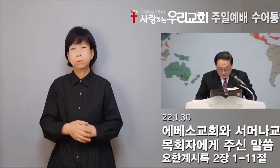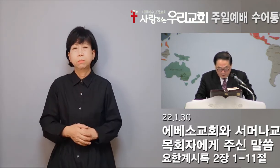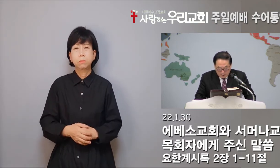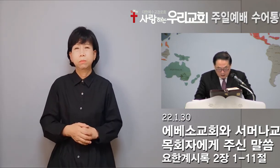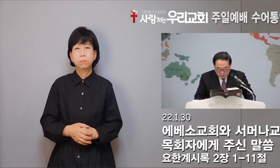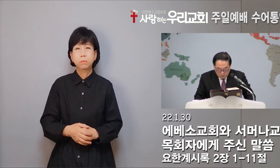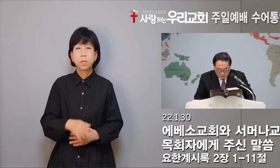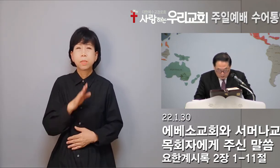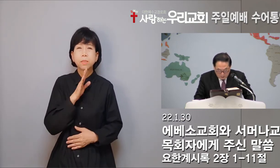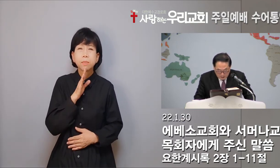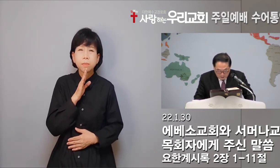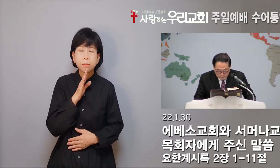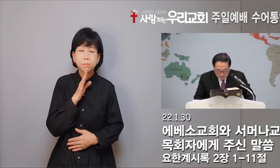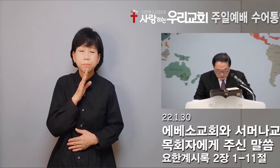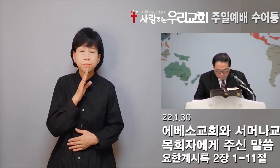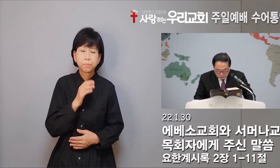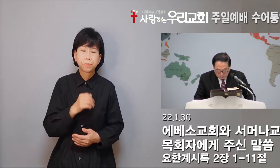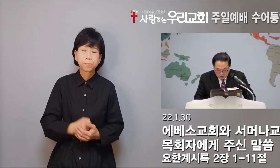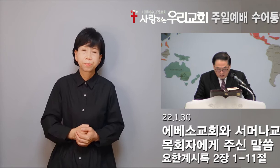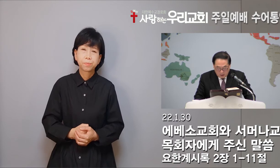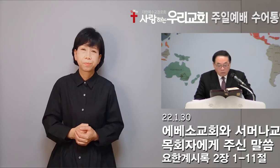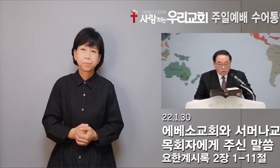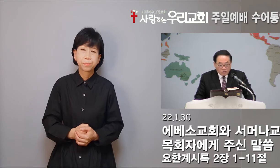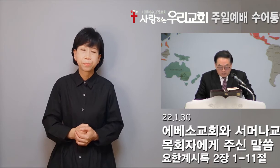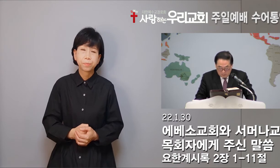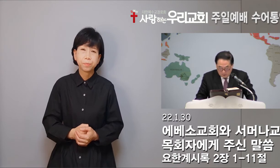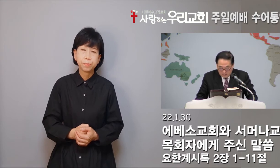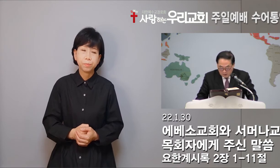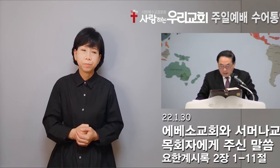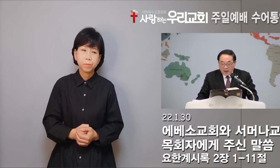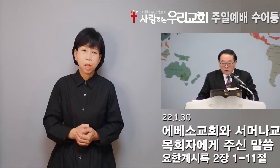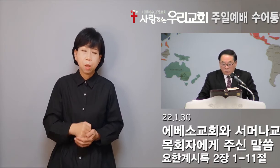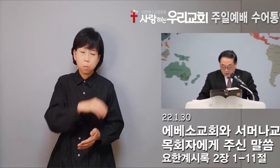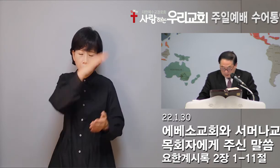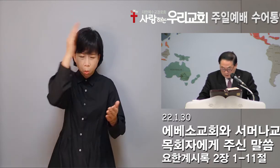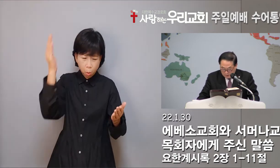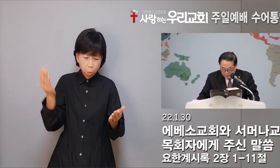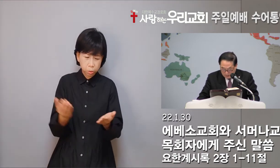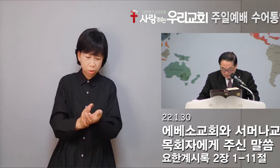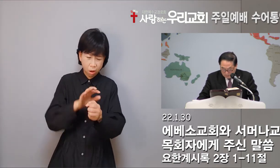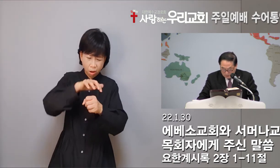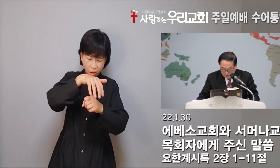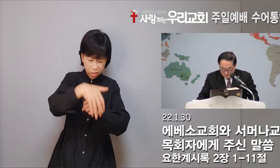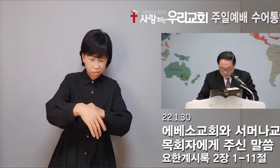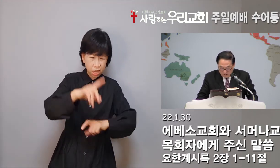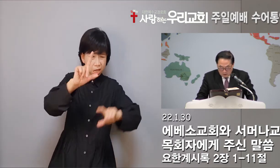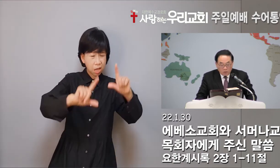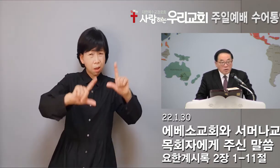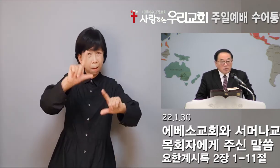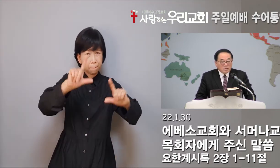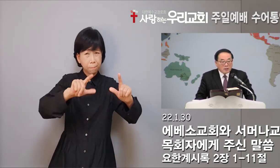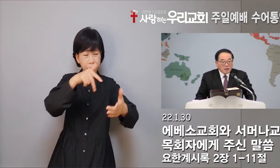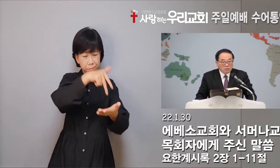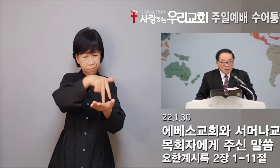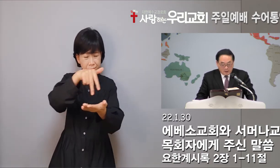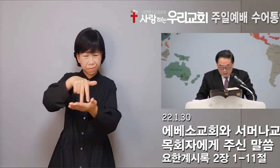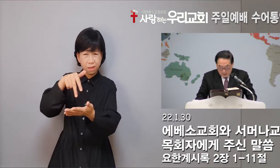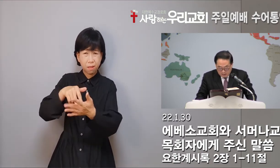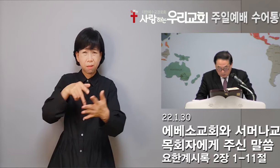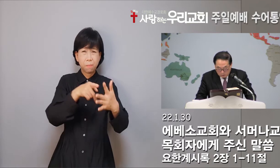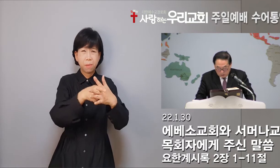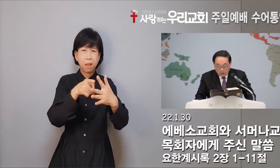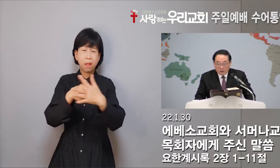말씀하십니다. 이 아시아의 7교회 모든 형편을 알고 계신다는 말씀입니다. 교회 역사